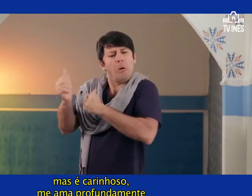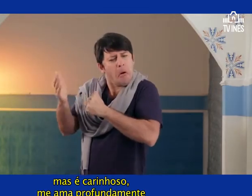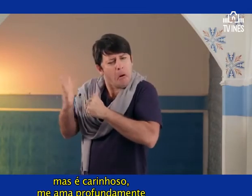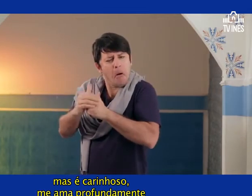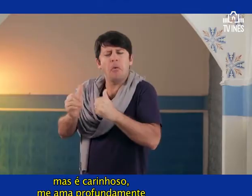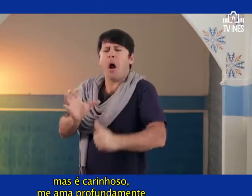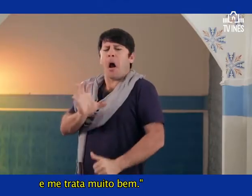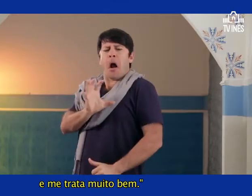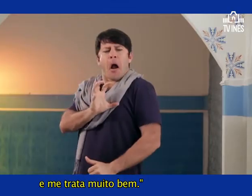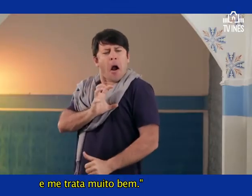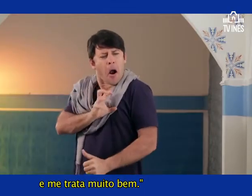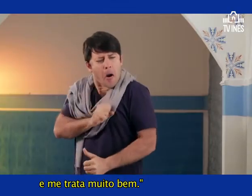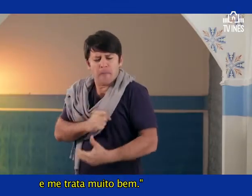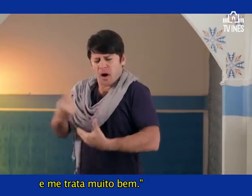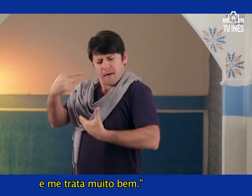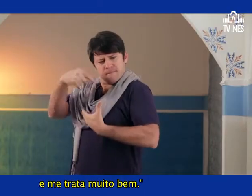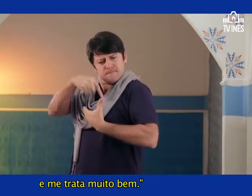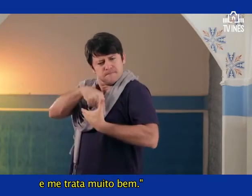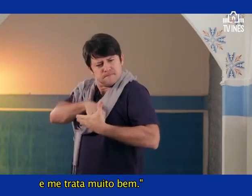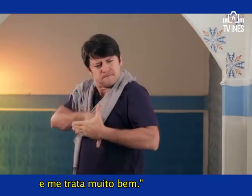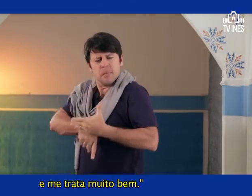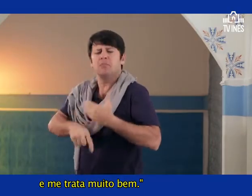e me trata muito bem.